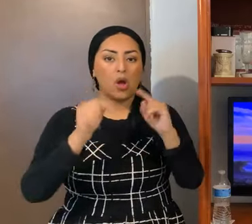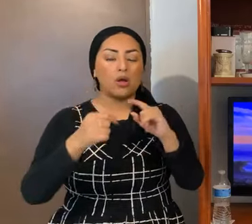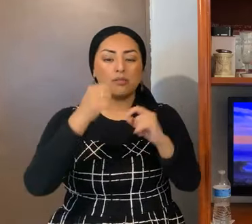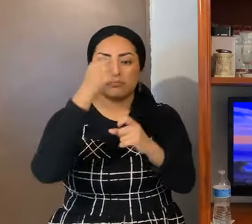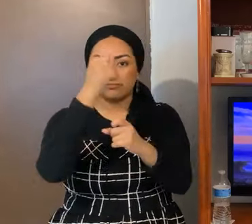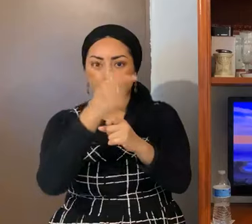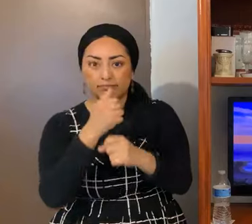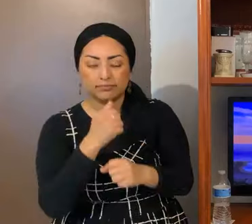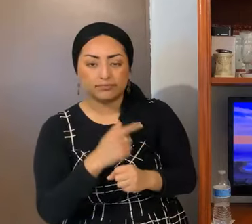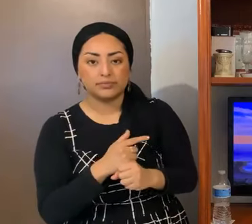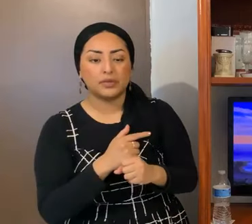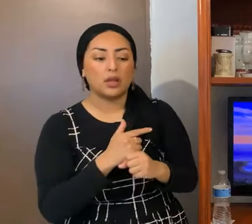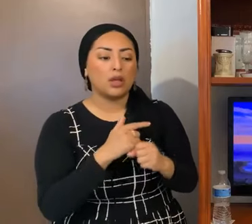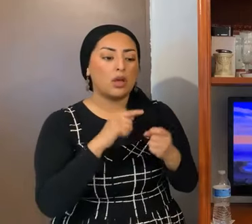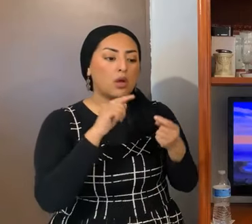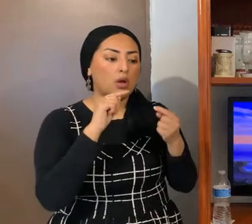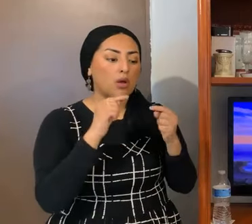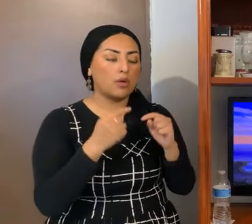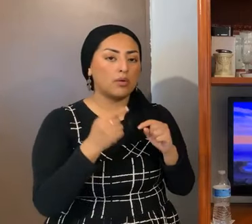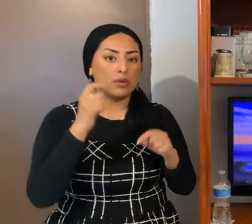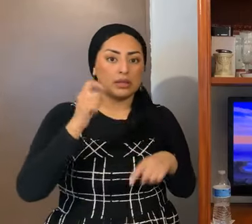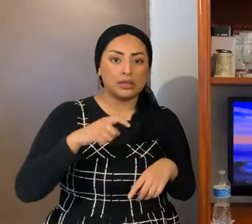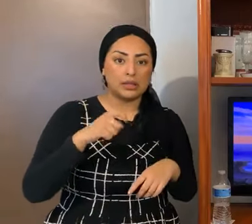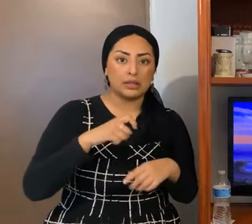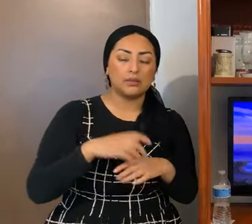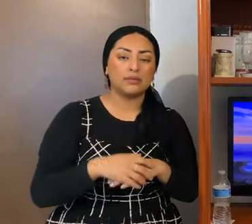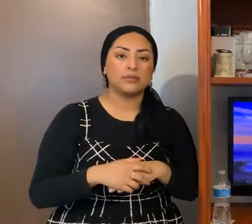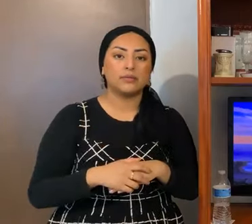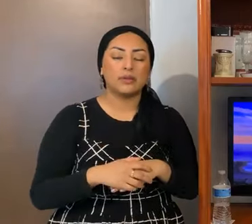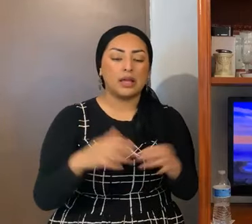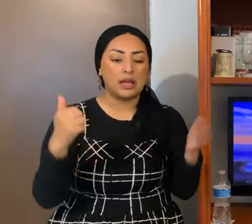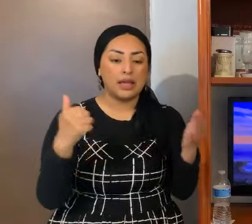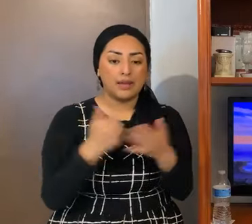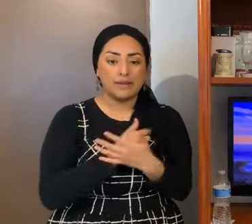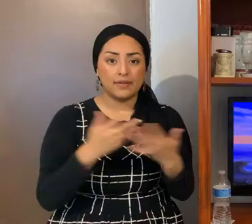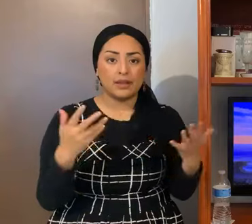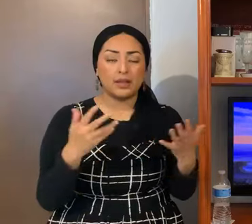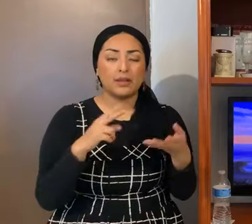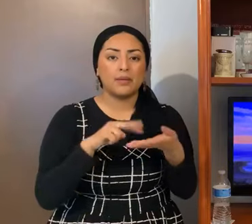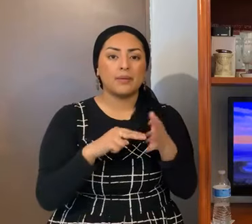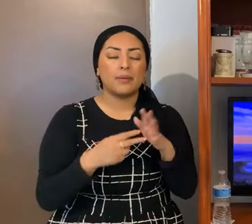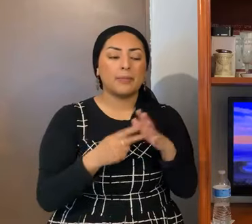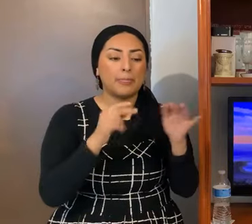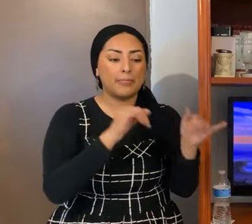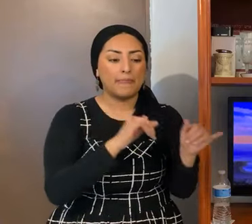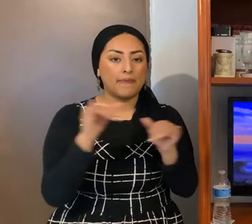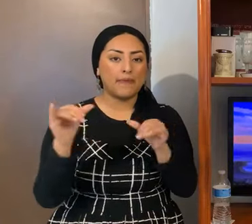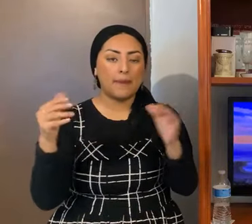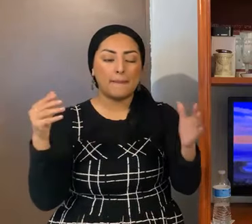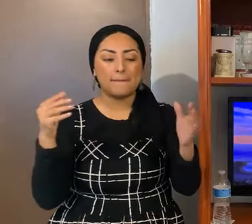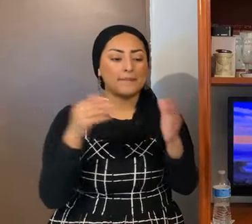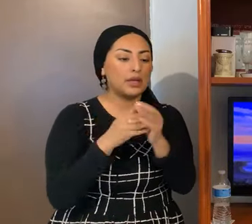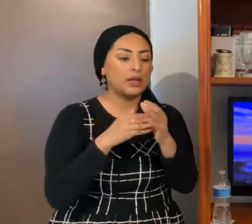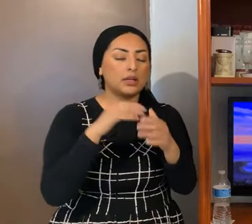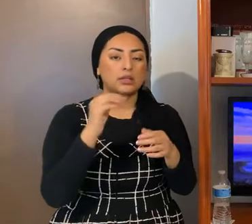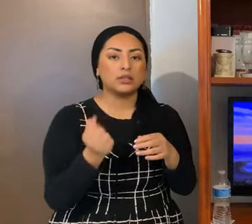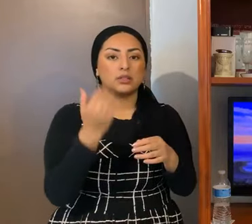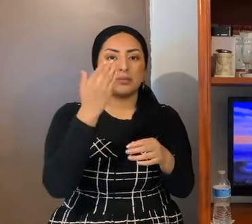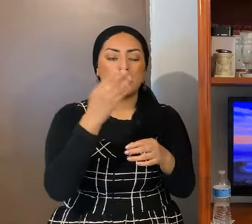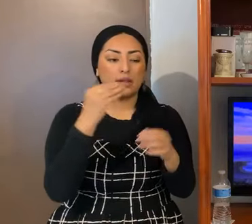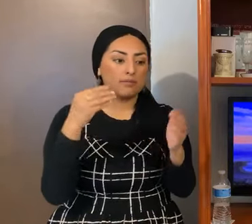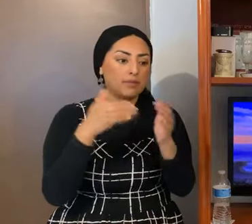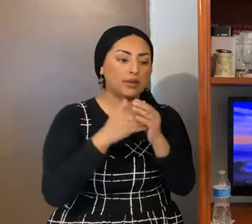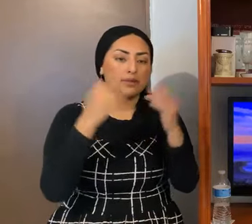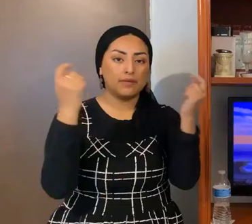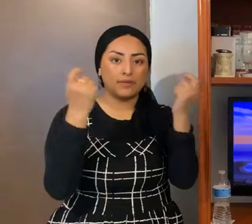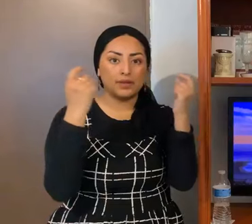se maltrata a la viuda, se maltrata al necesitado. Todo esto es igual a quebrantar el Shabbat y las